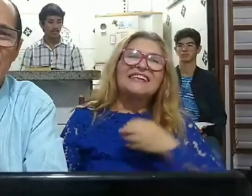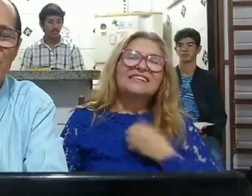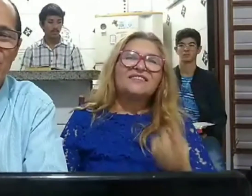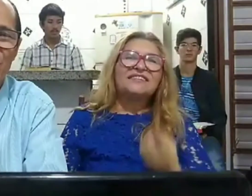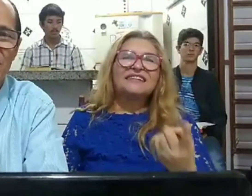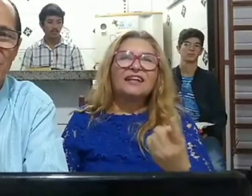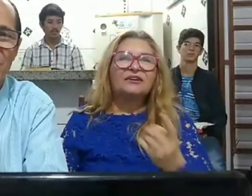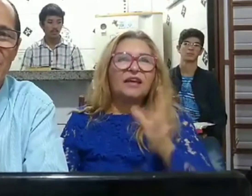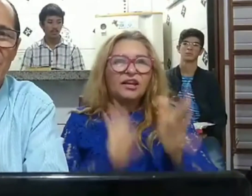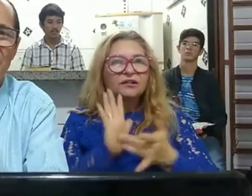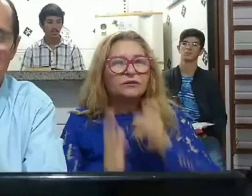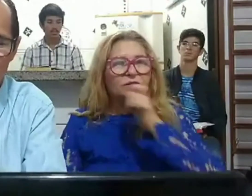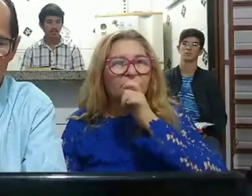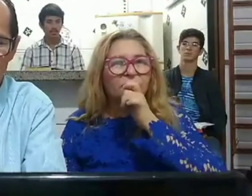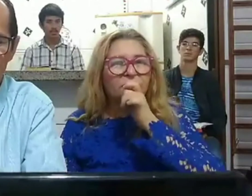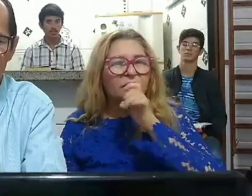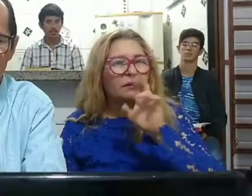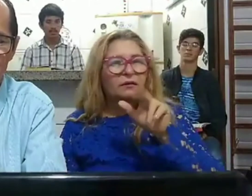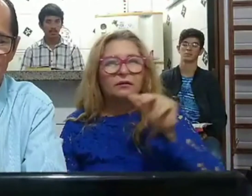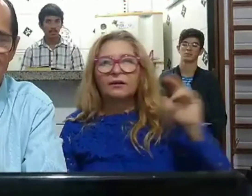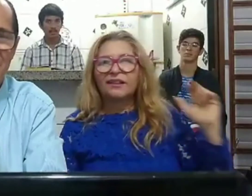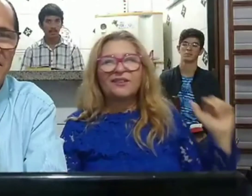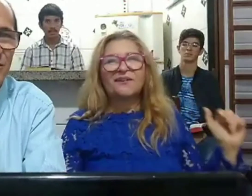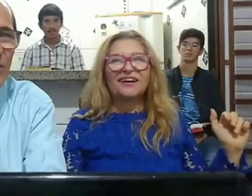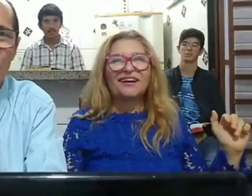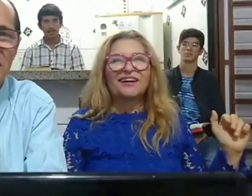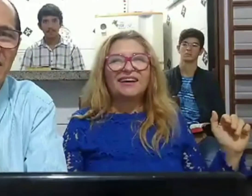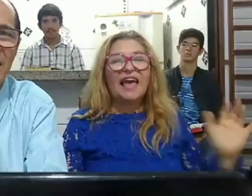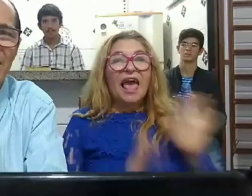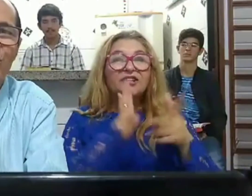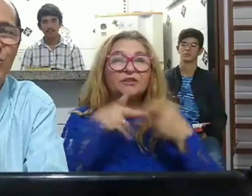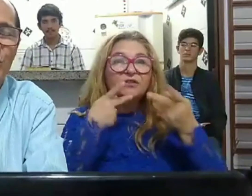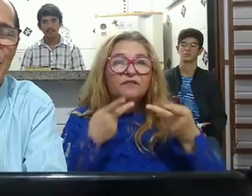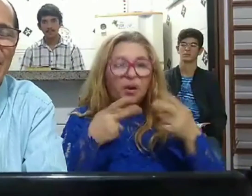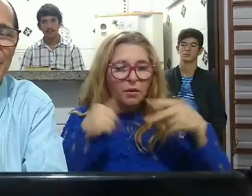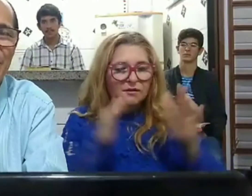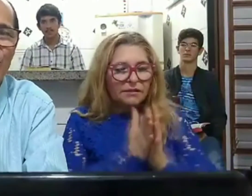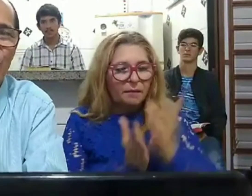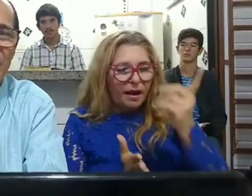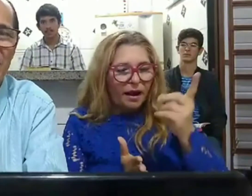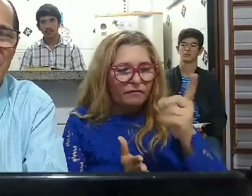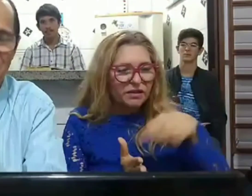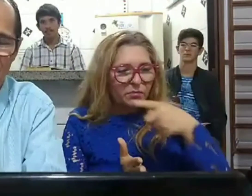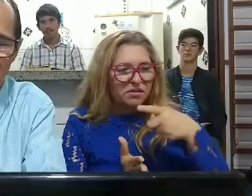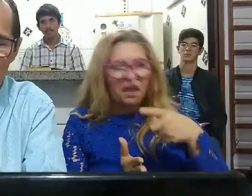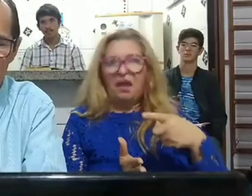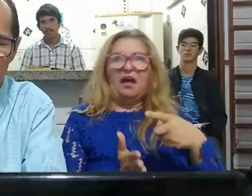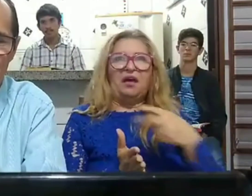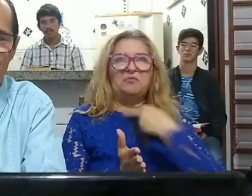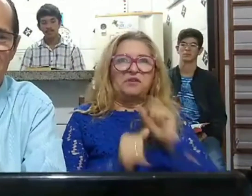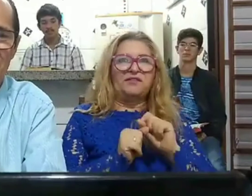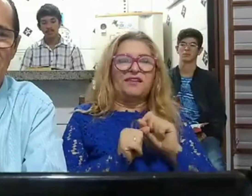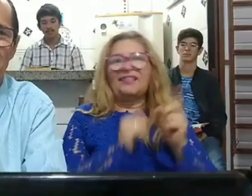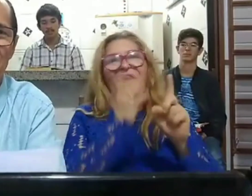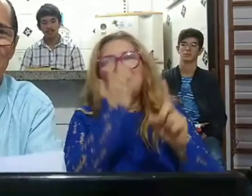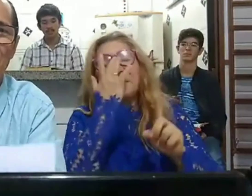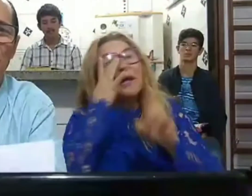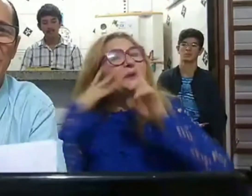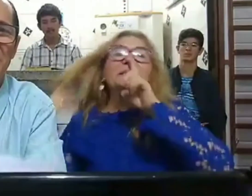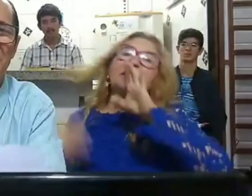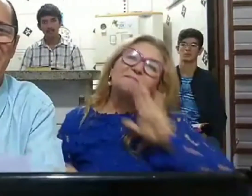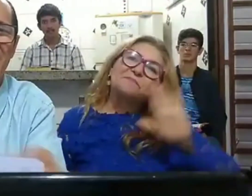é mentiroso. Jesus não vai dizer uma coisa que Ele não cumpre. Todas as palavras, as promessas de Deus